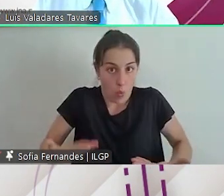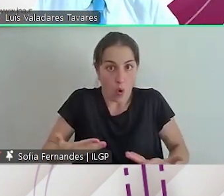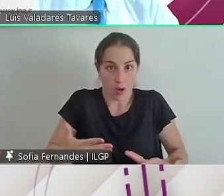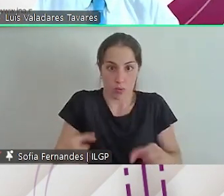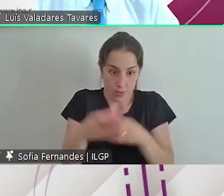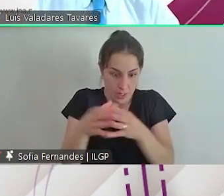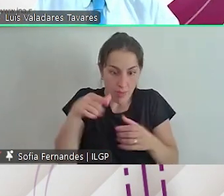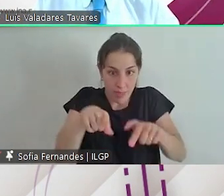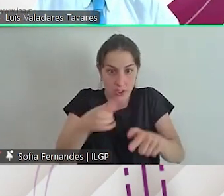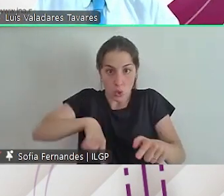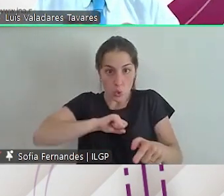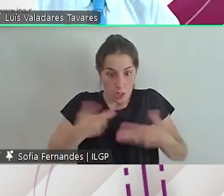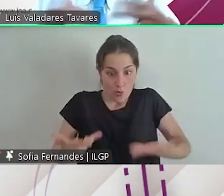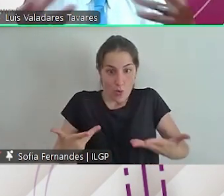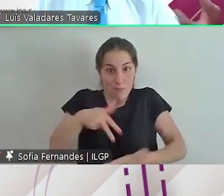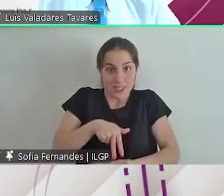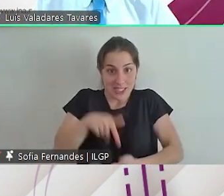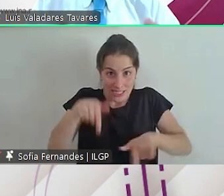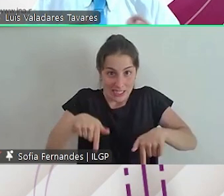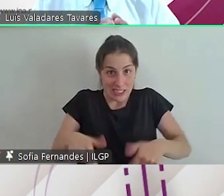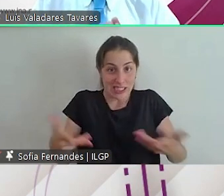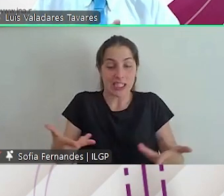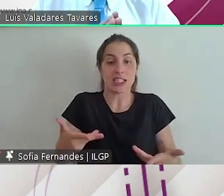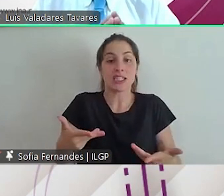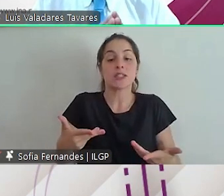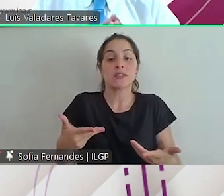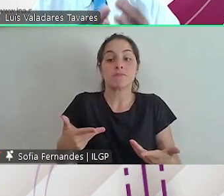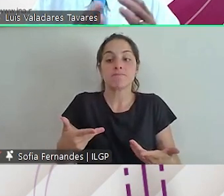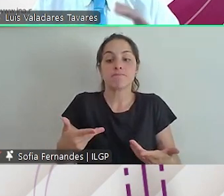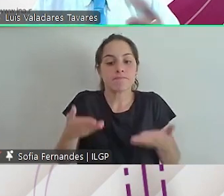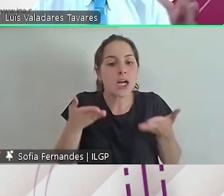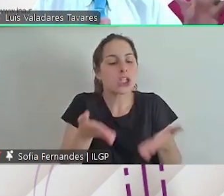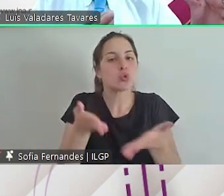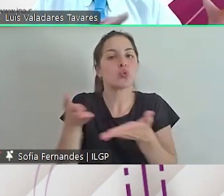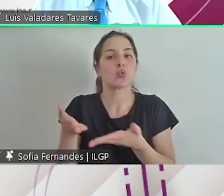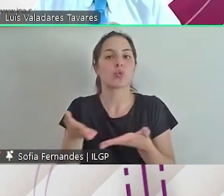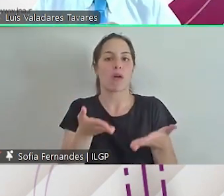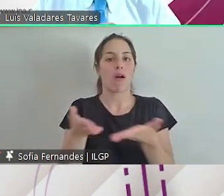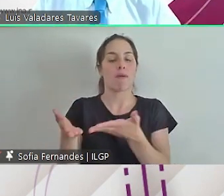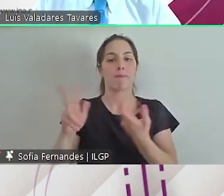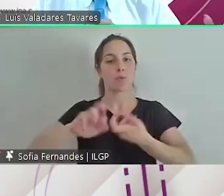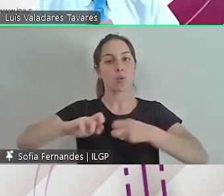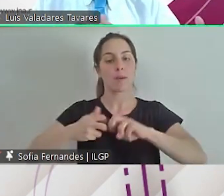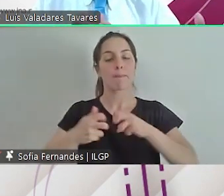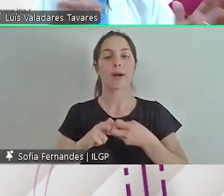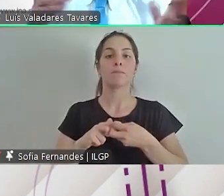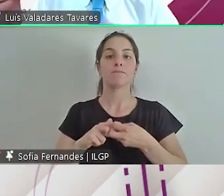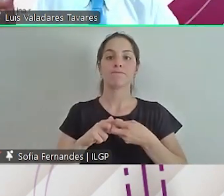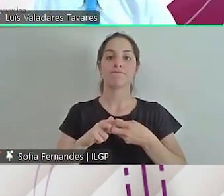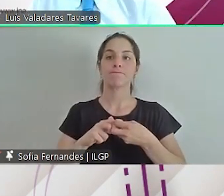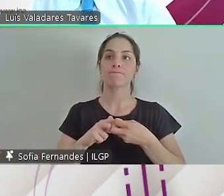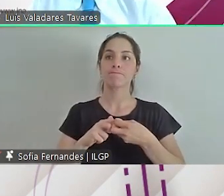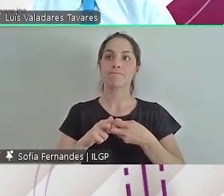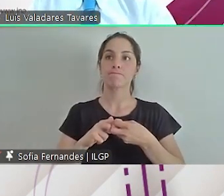connosco, o ajudar a ser capaz de assumir os problemas,